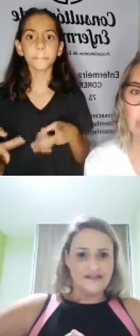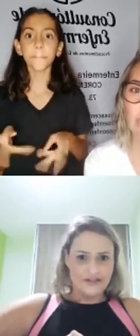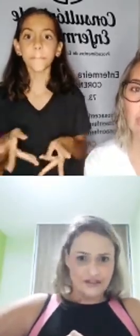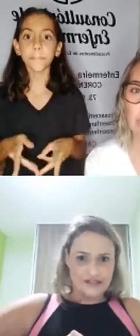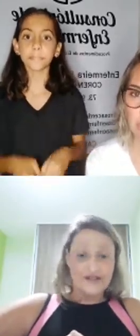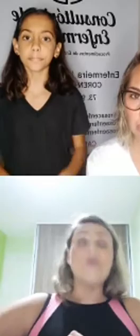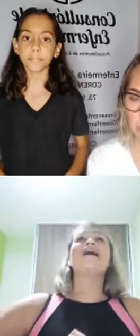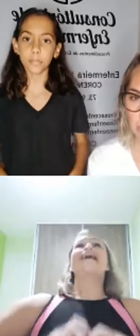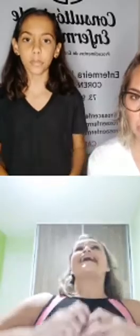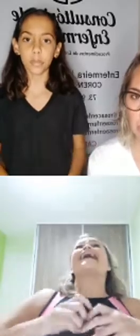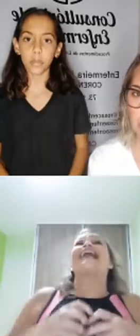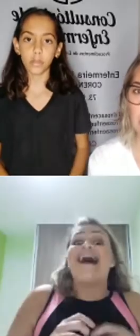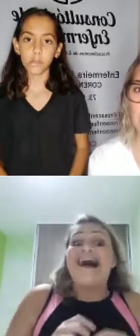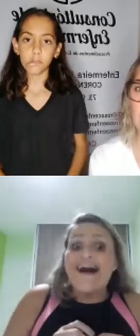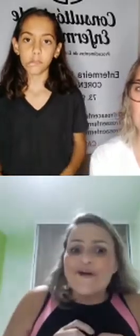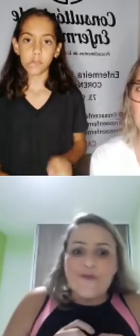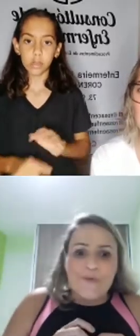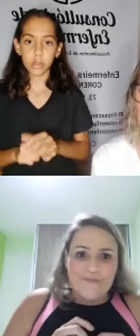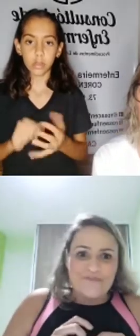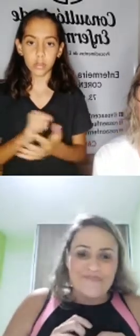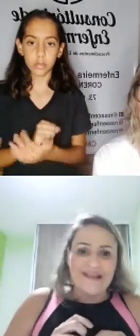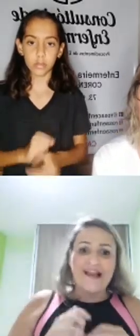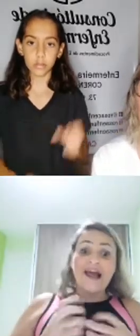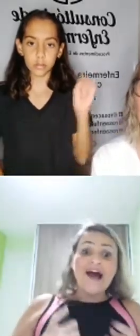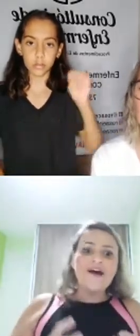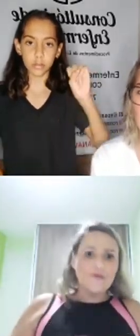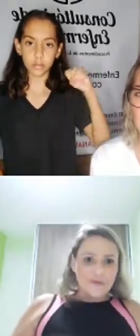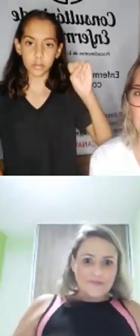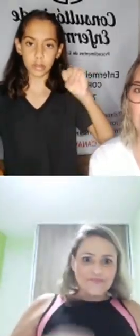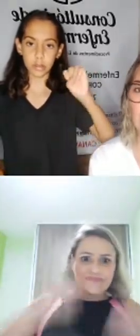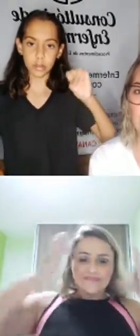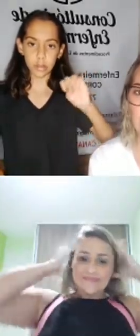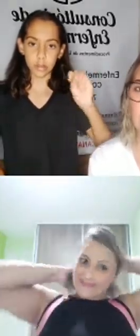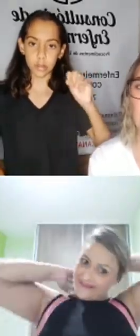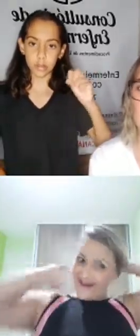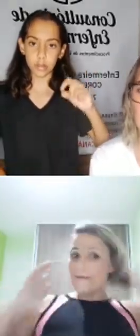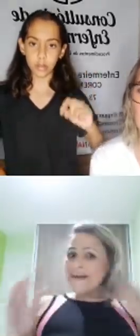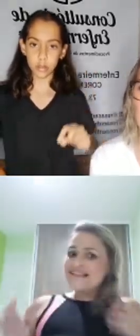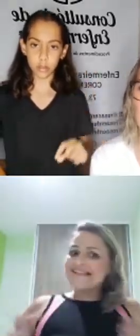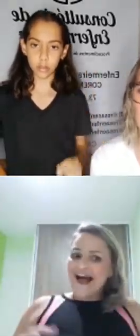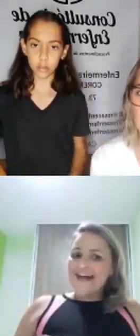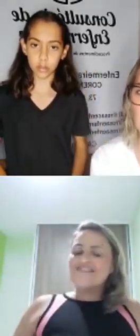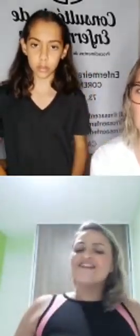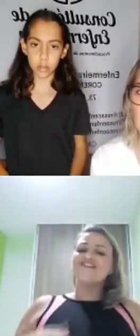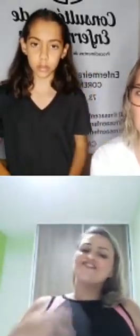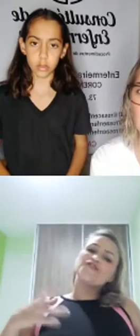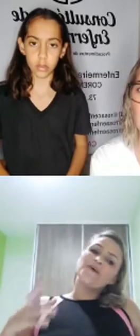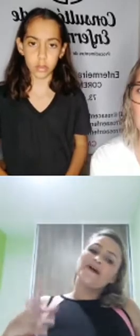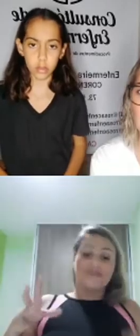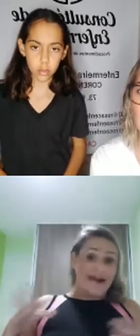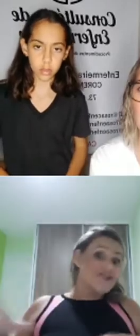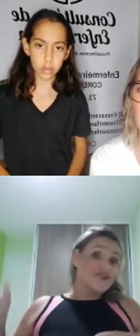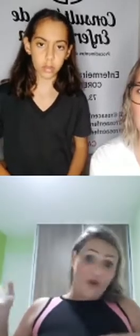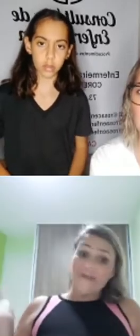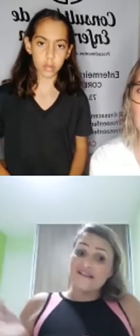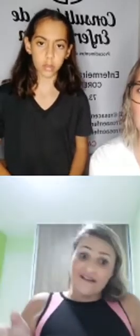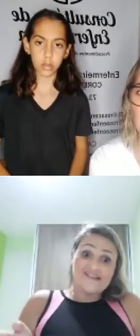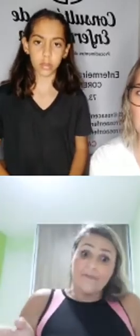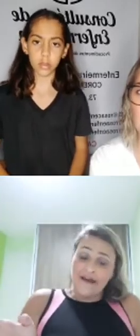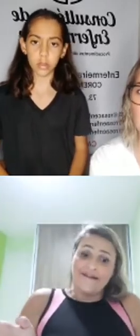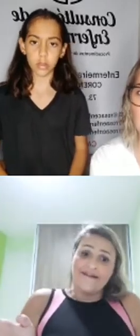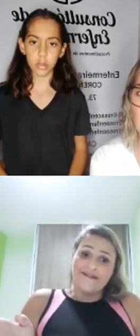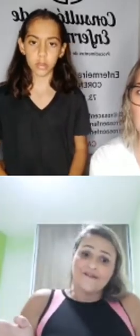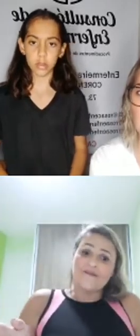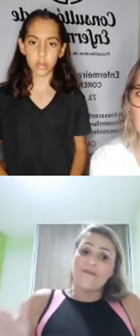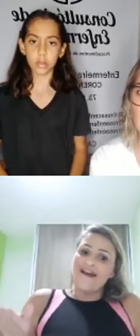essa gestação? Claro! Claro! Apesar de eu já estou começando a